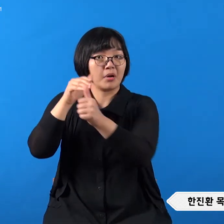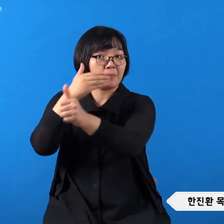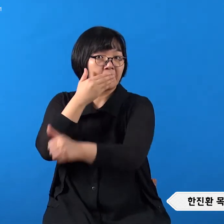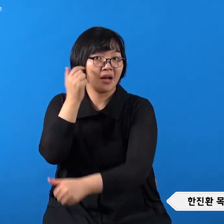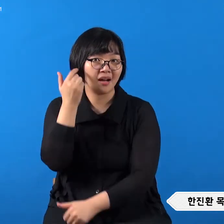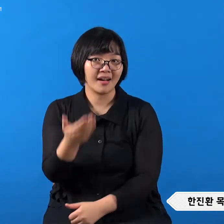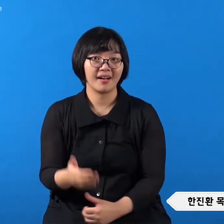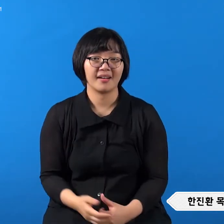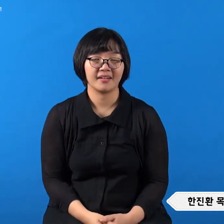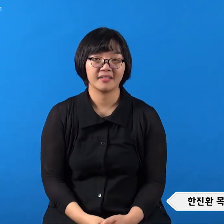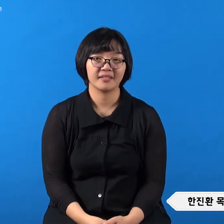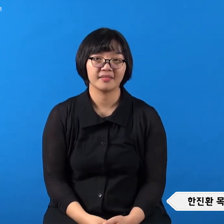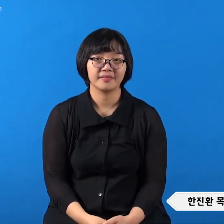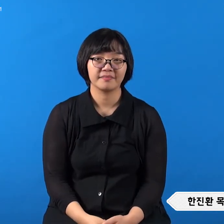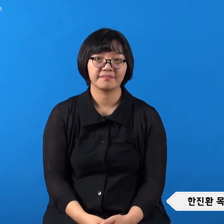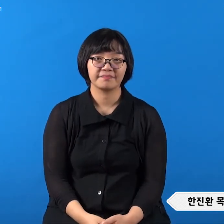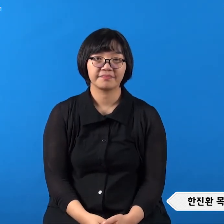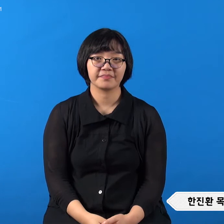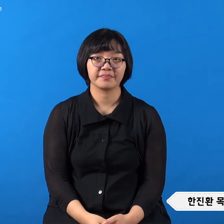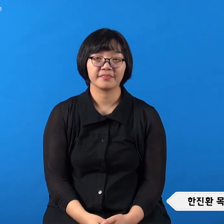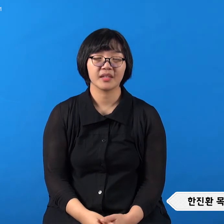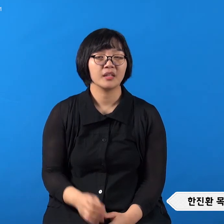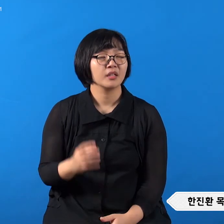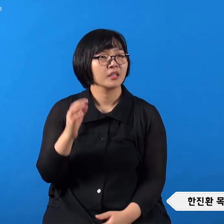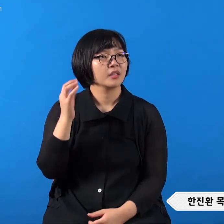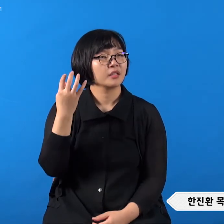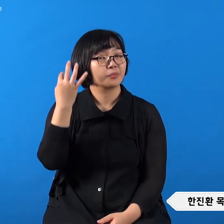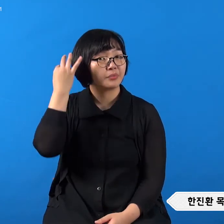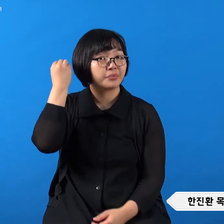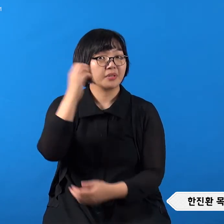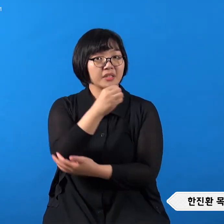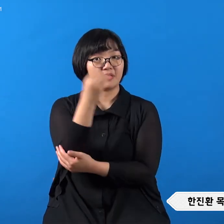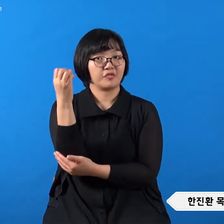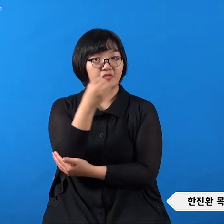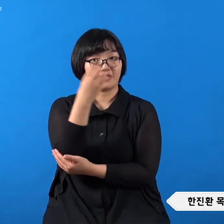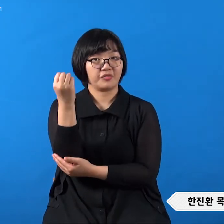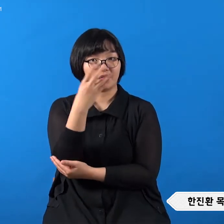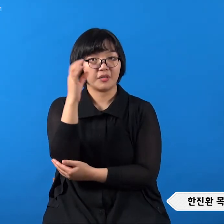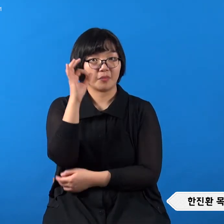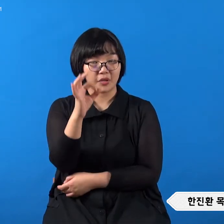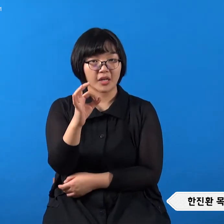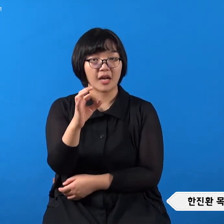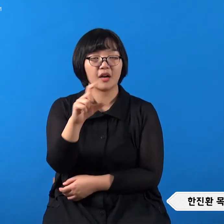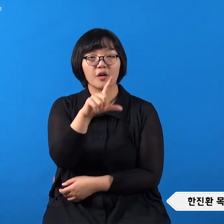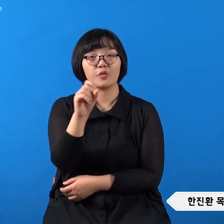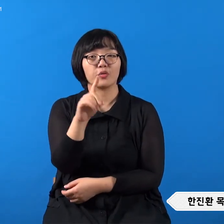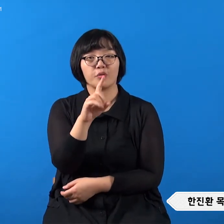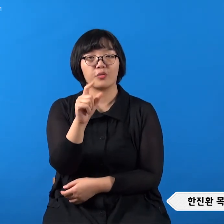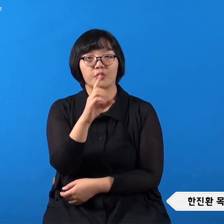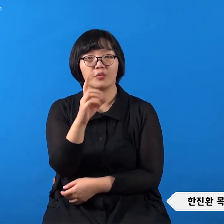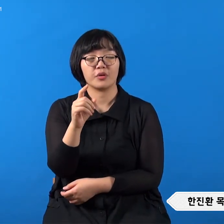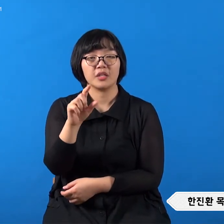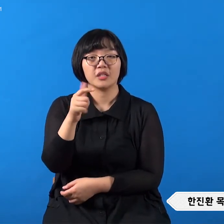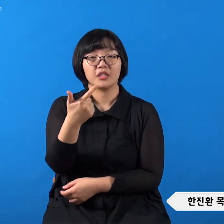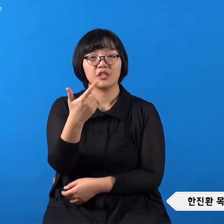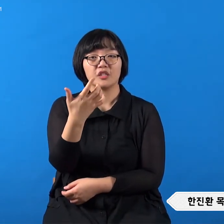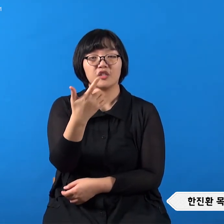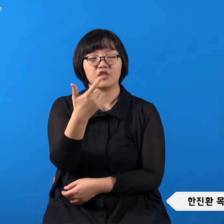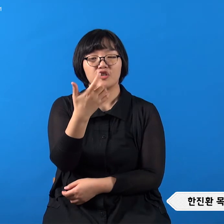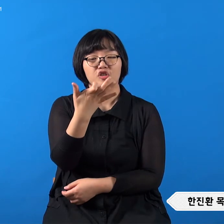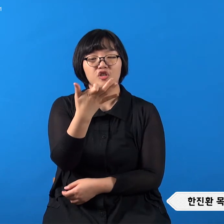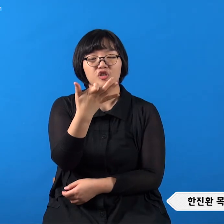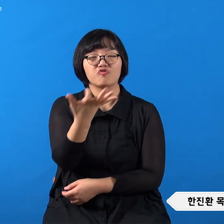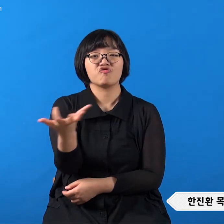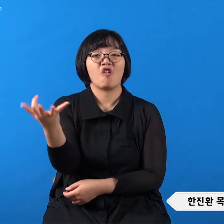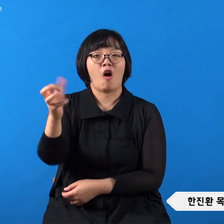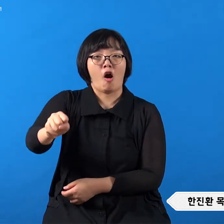있습니까? 며칠 전 신문 보니까 로또 19억에 당첨된 사람이 1년도 안 돼서 그거 다 날려버리고